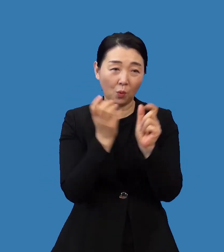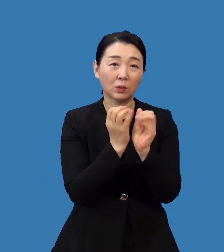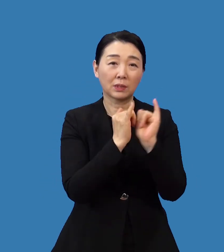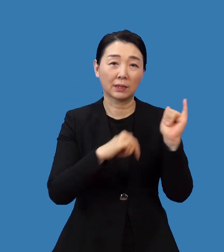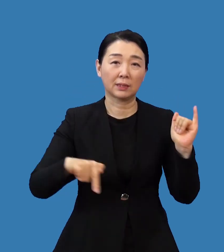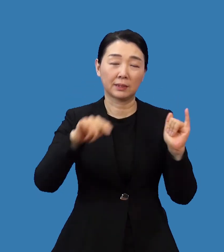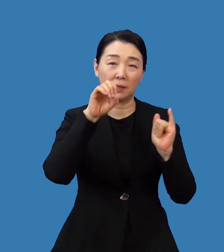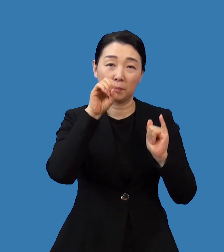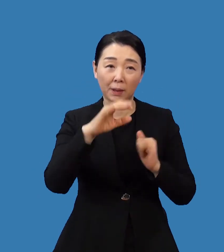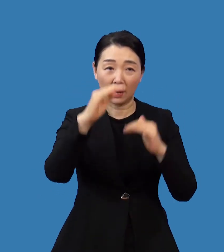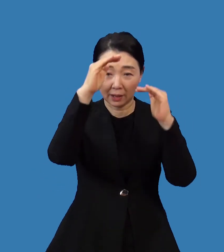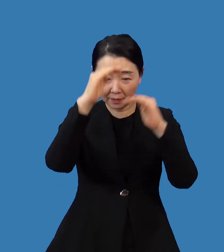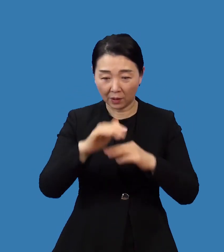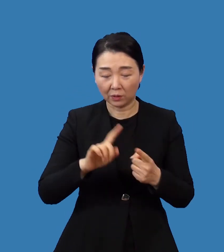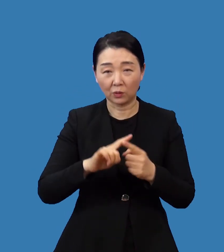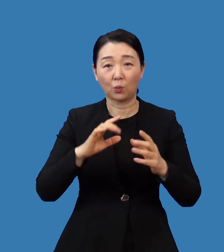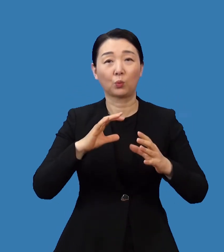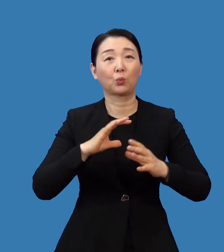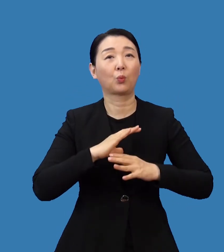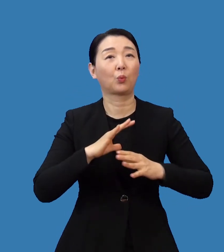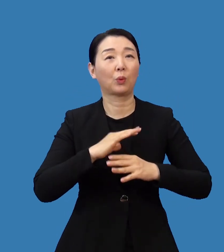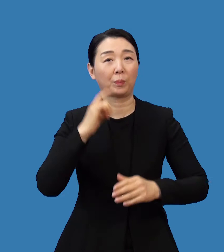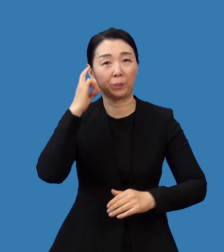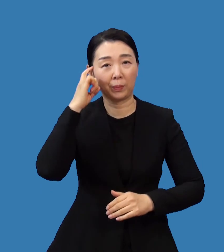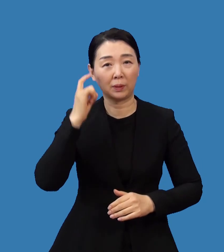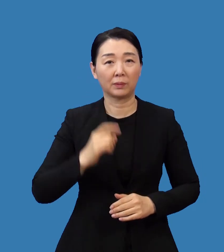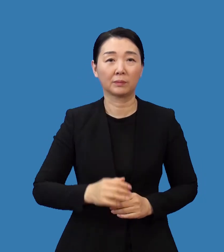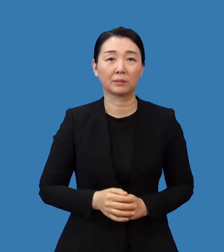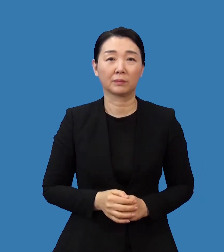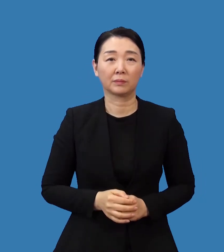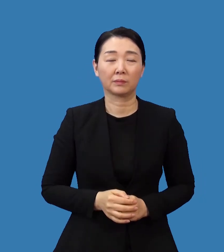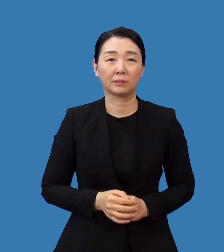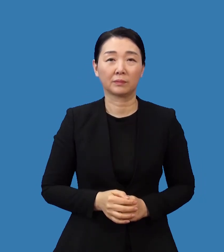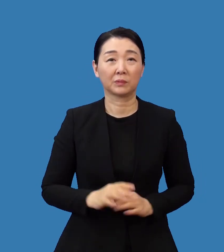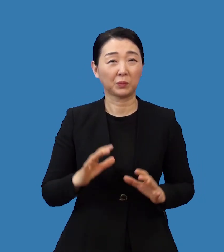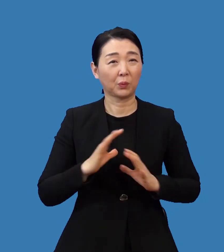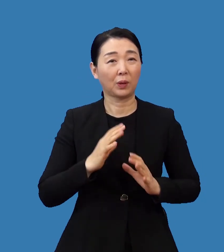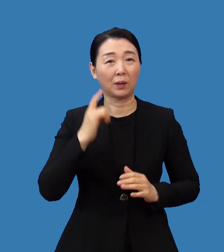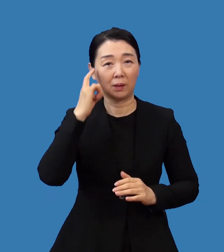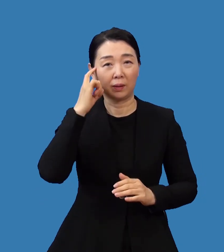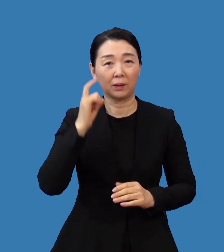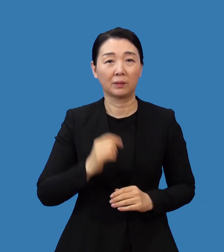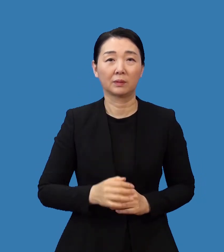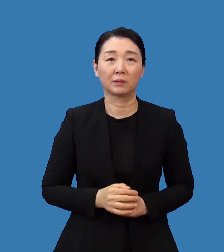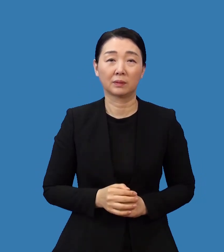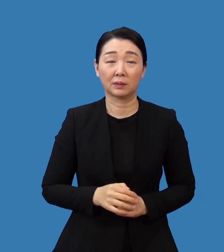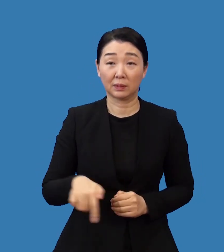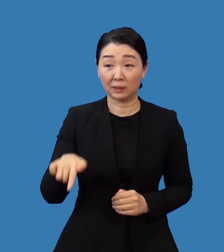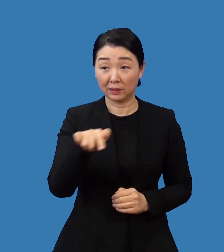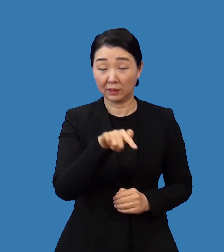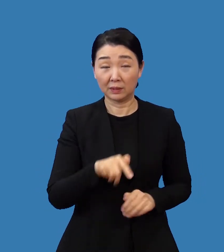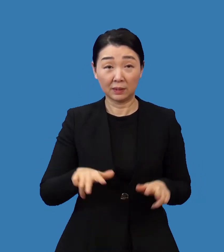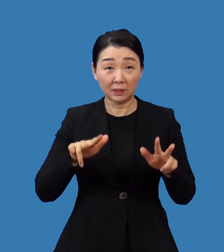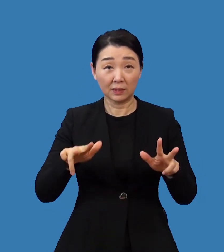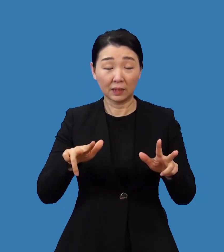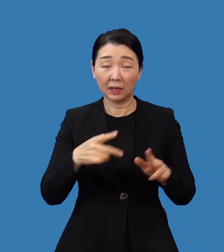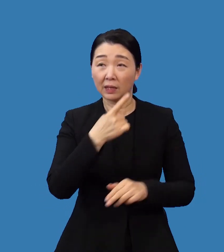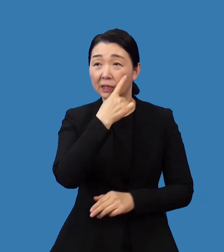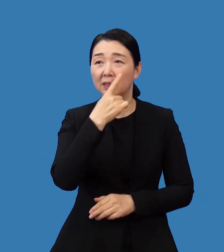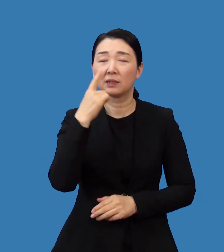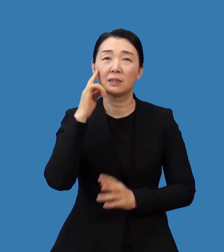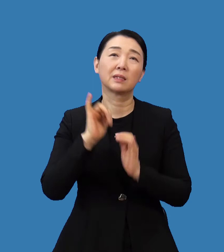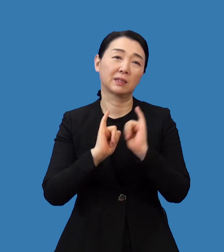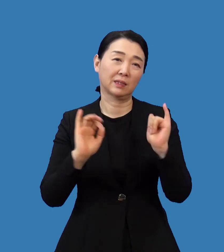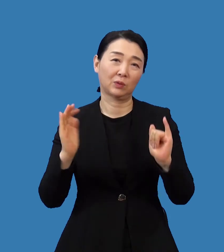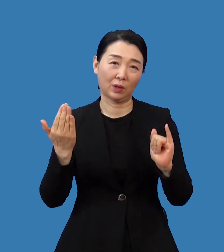그들에게 말하는 것을 놀랍게 여기더라 그랬습니다. 놀랍게 여기더라. 그들은 이제 증인이 된